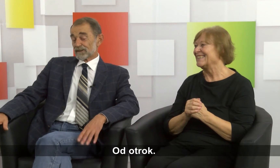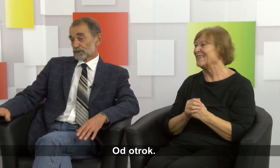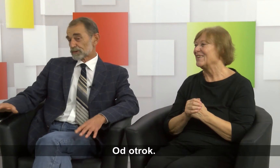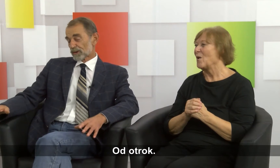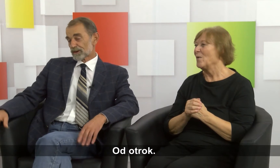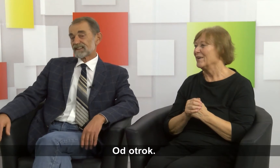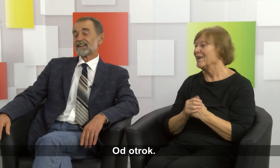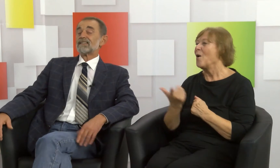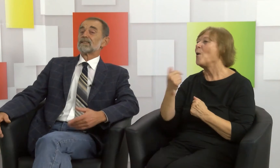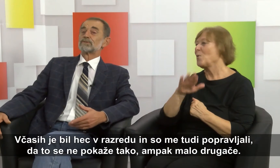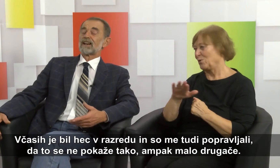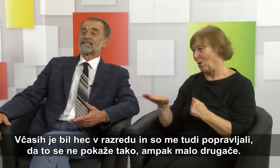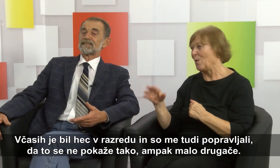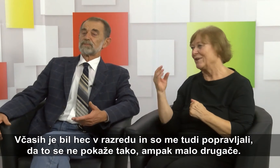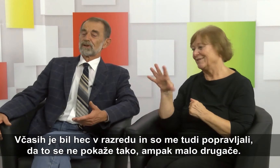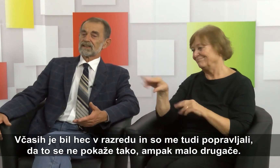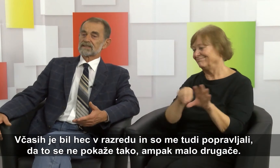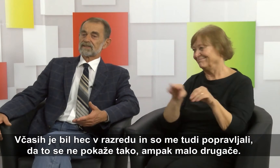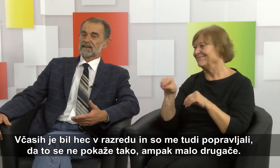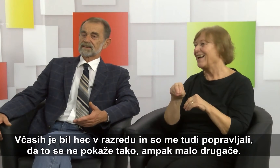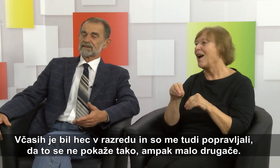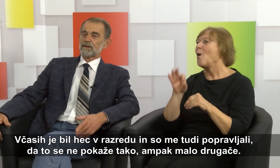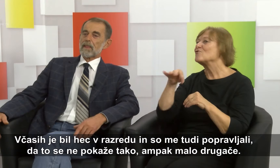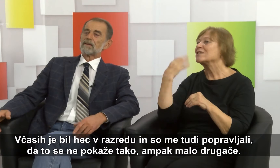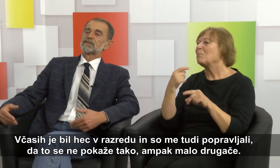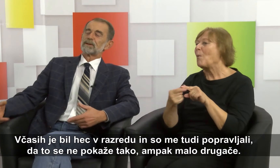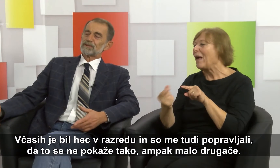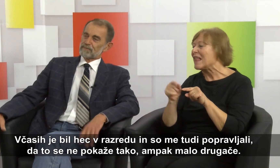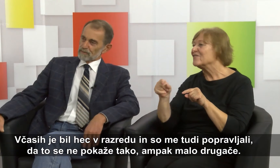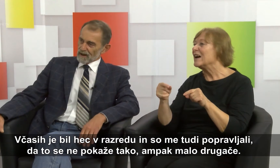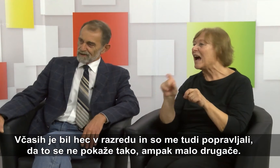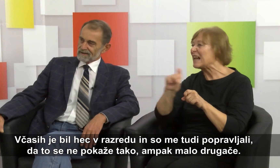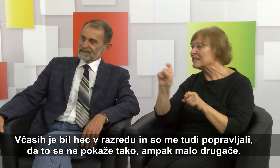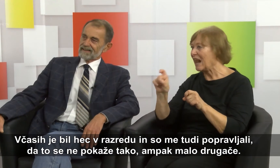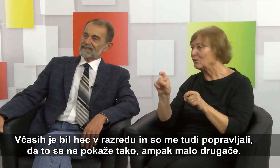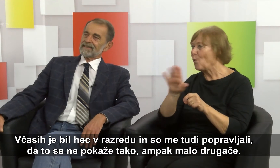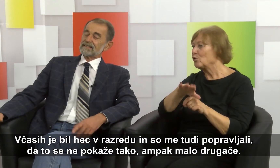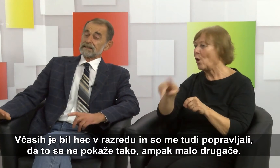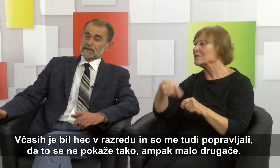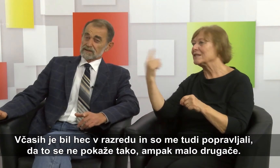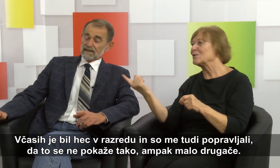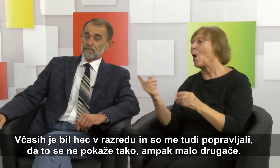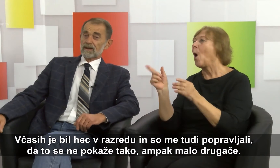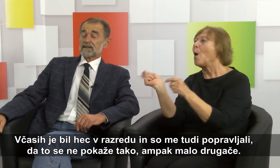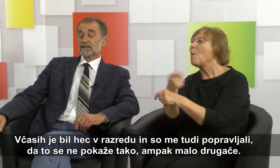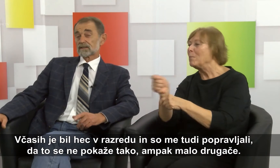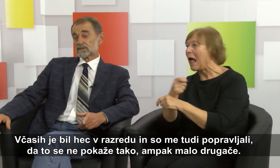Od otrok, ne. Včasih je bil hec v razredu, so me tudi popravljali. Da to se ne pokaže tako,